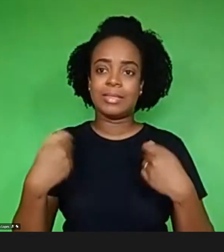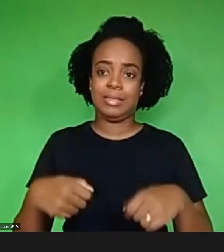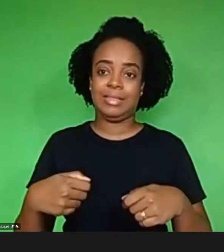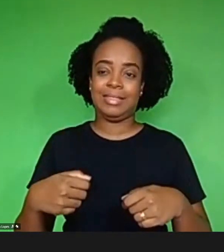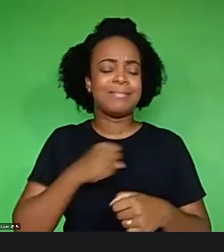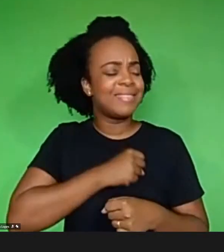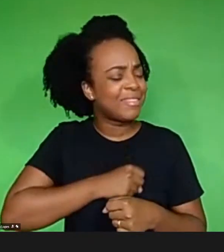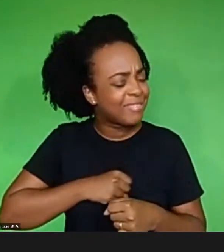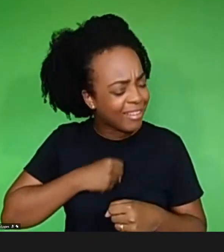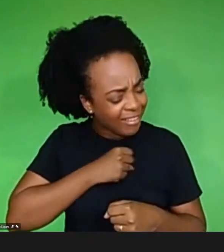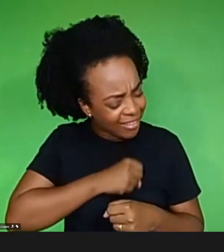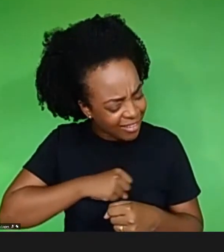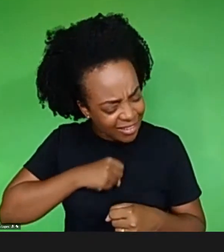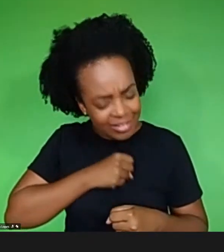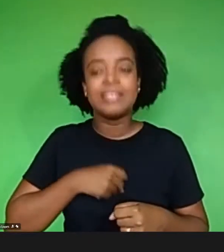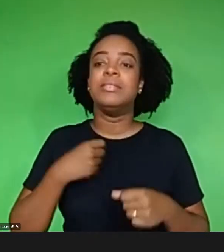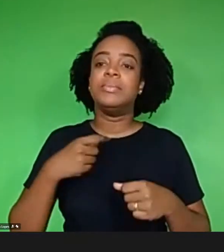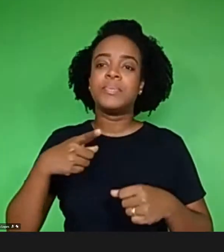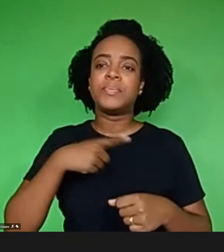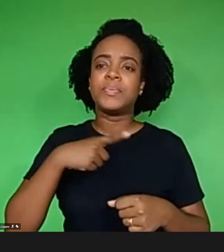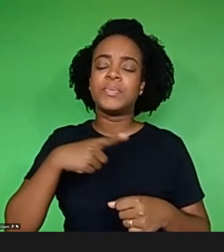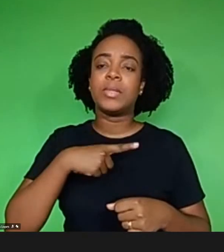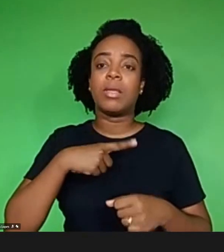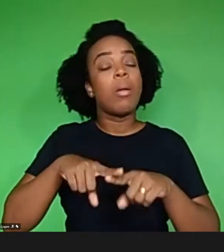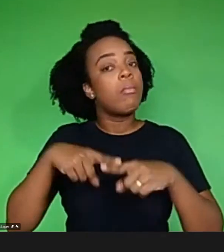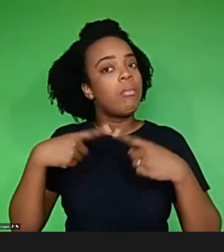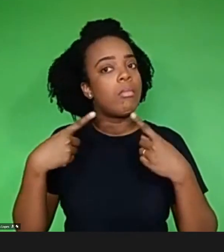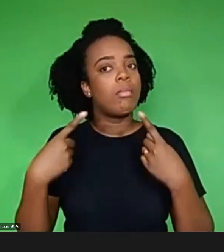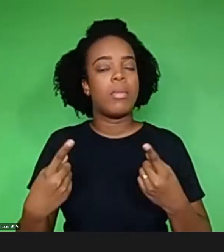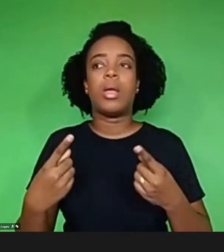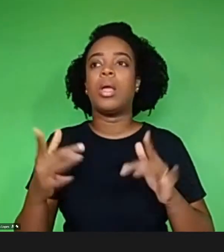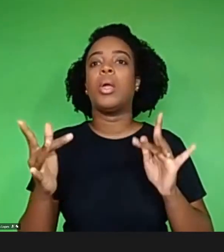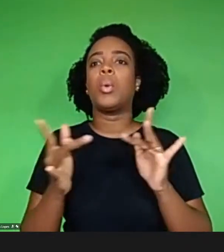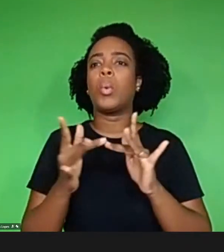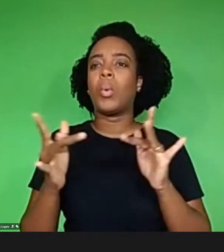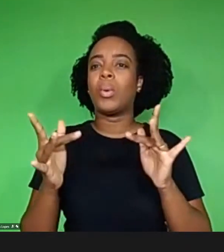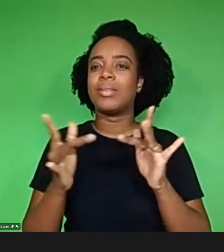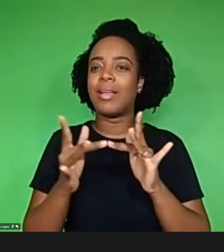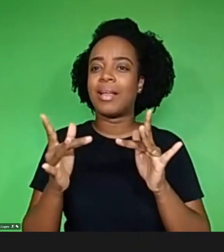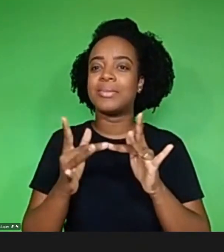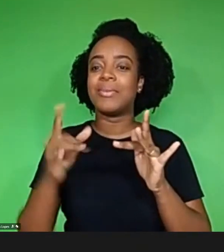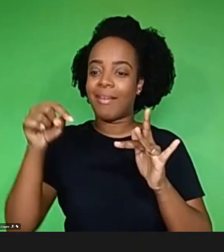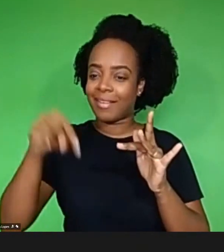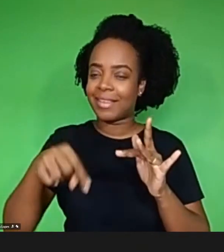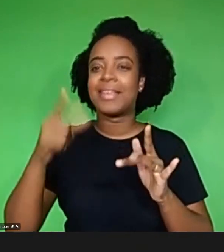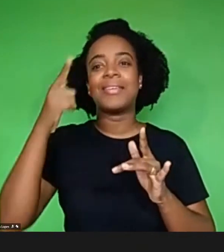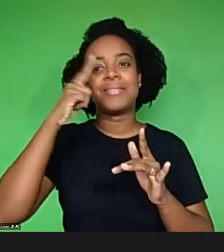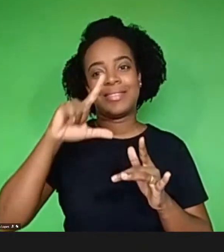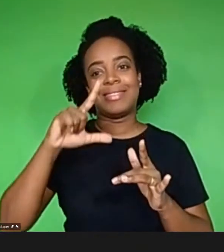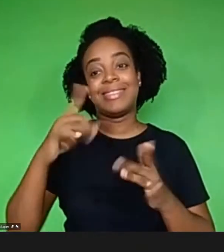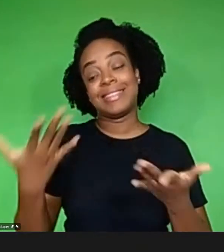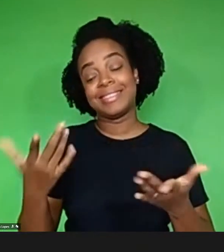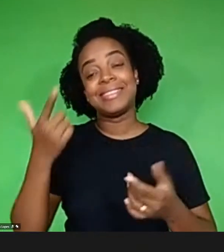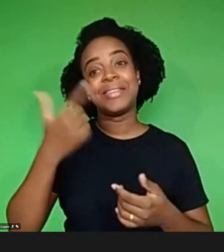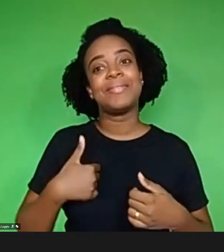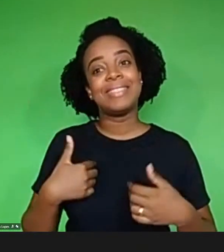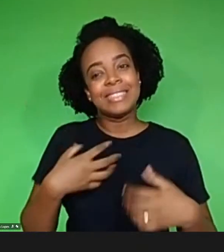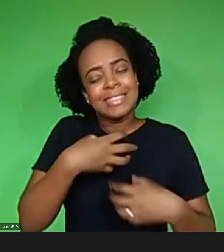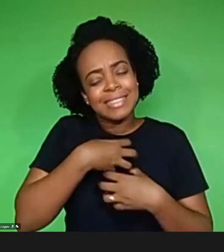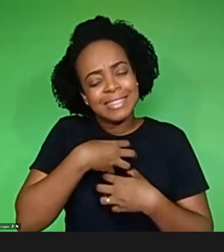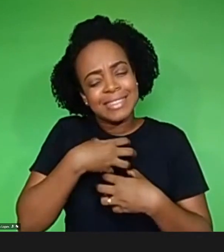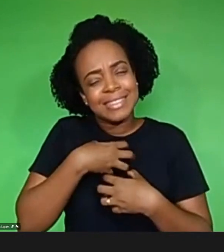né? Então, a gente estabelecer esse contato é algo que nos deixa também contente, dentro das